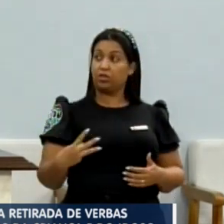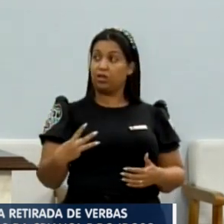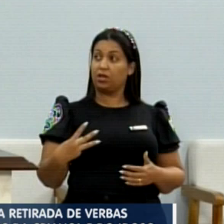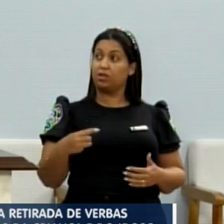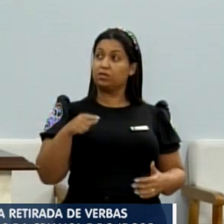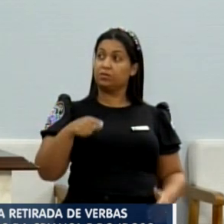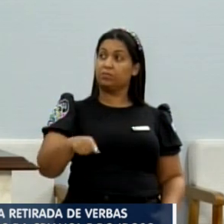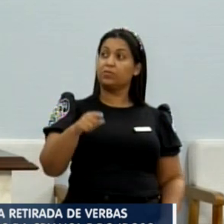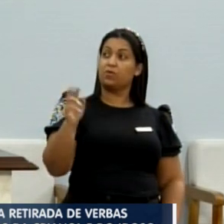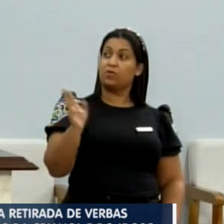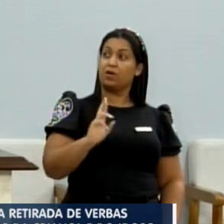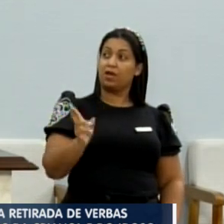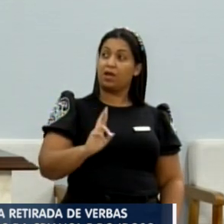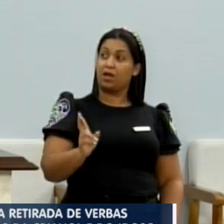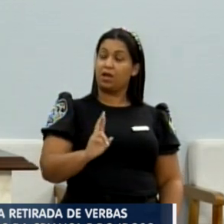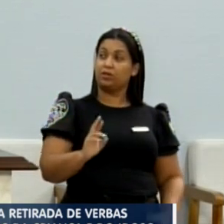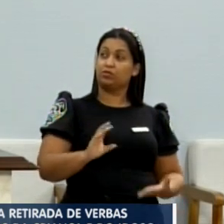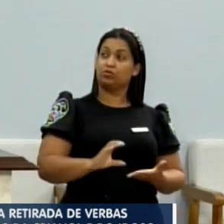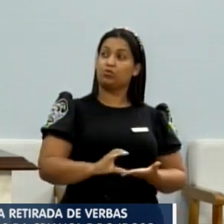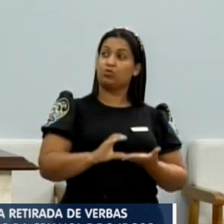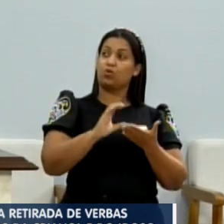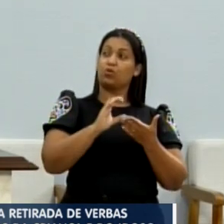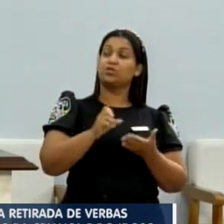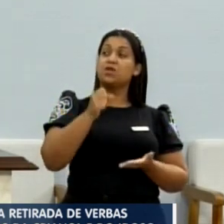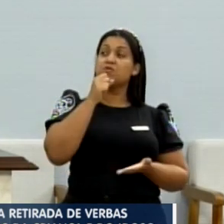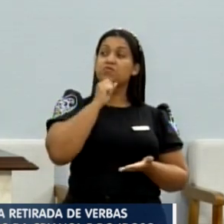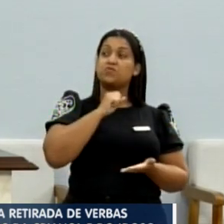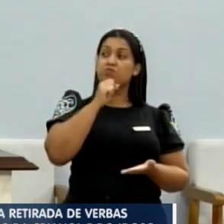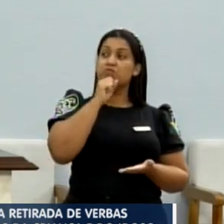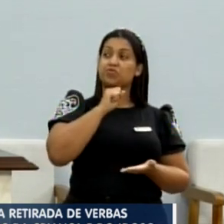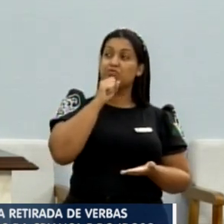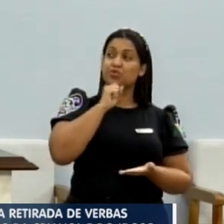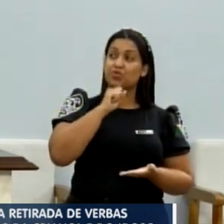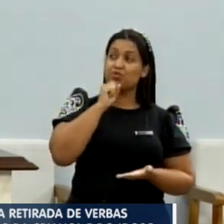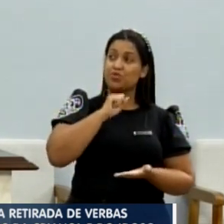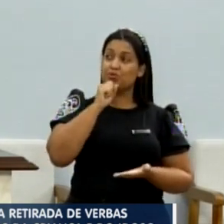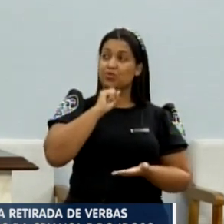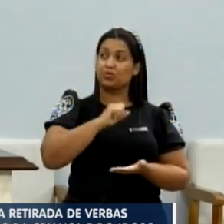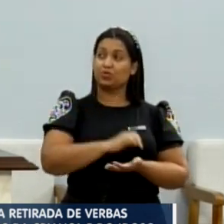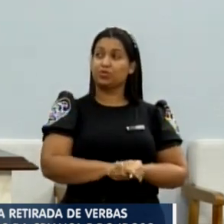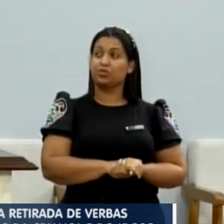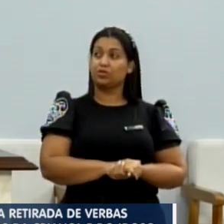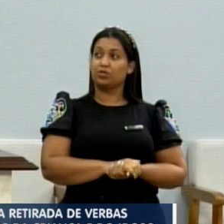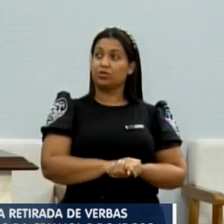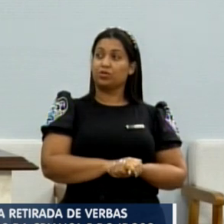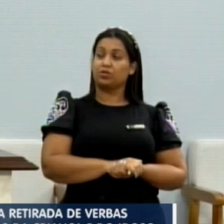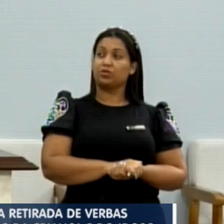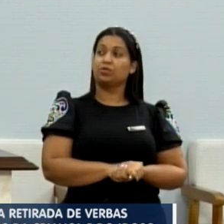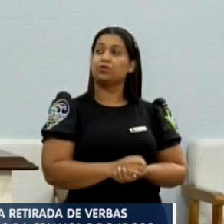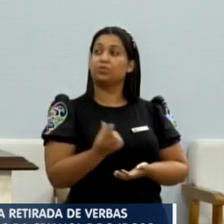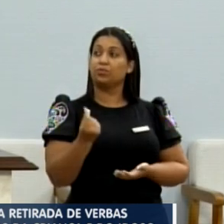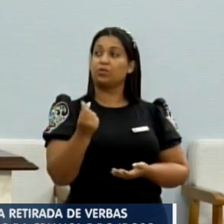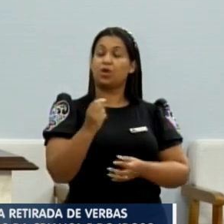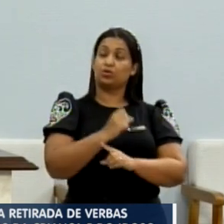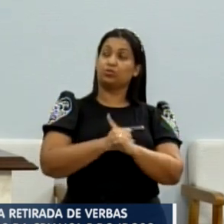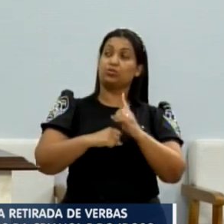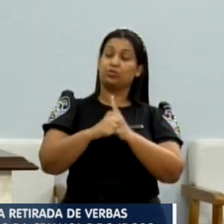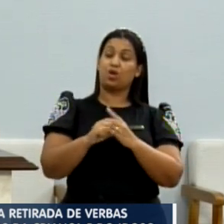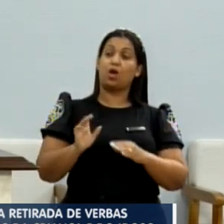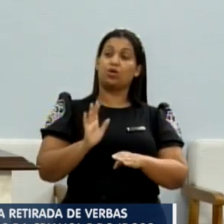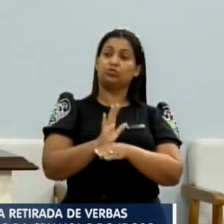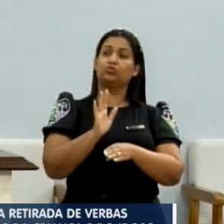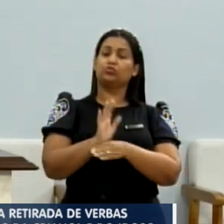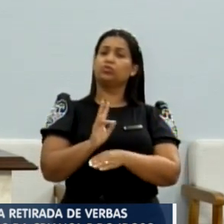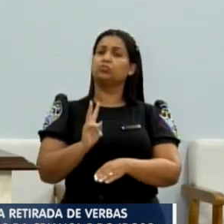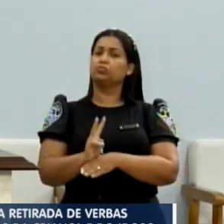423.000 do Conselho Municipal do Idoso cuja conta é gerida pela Secretaria de Assistência Social